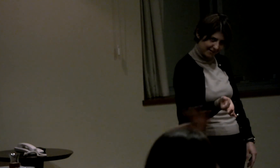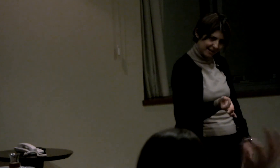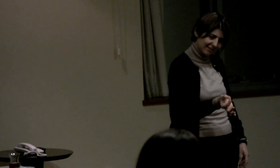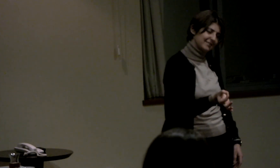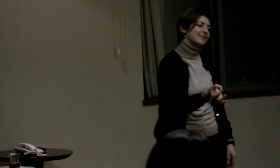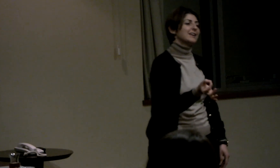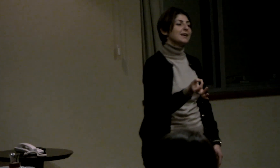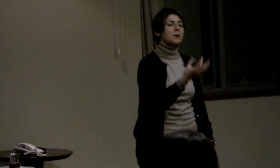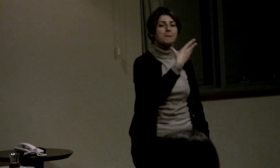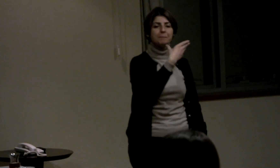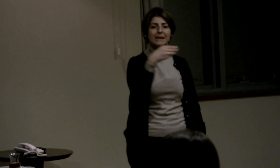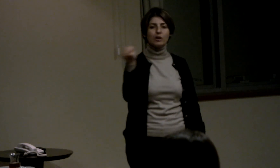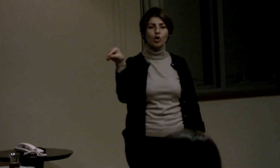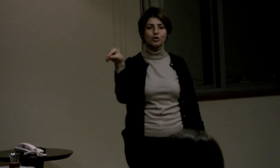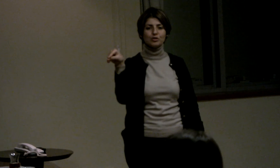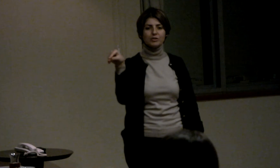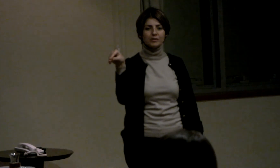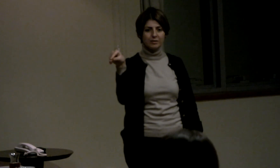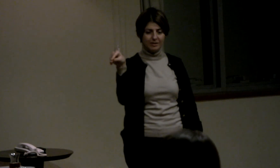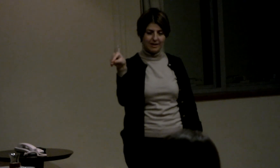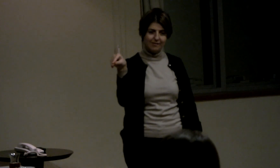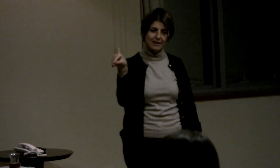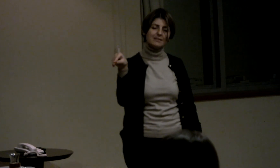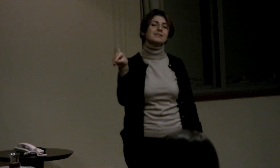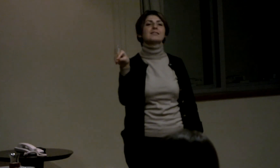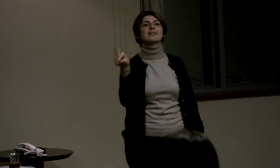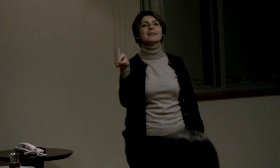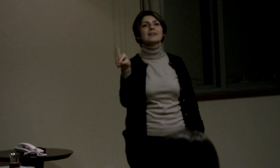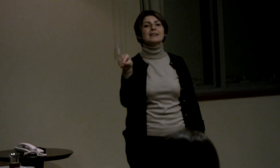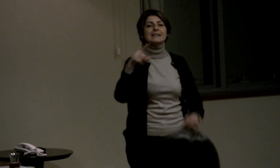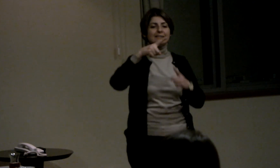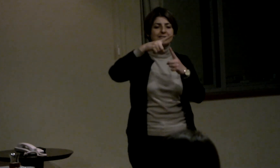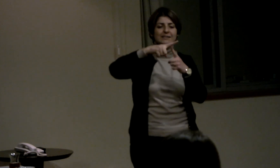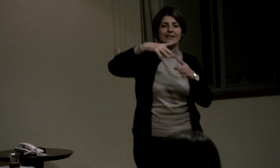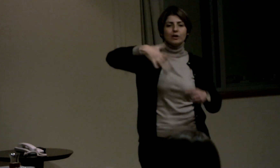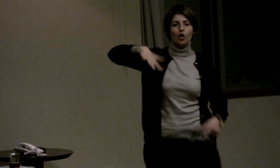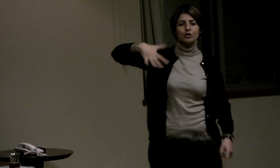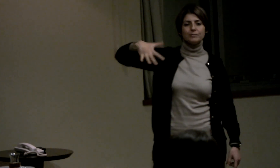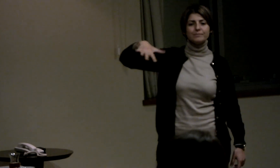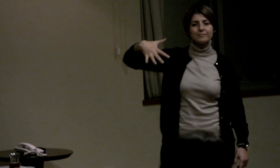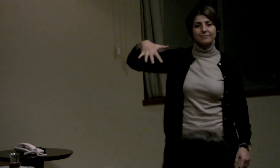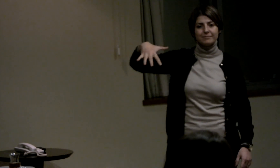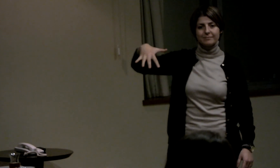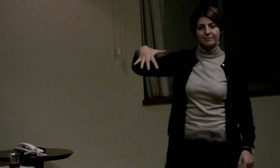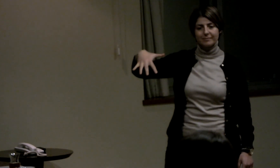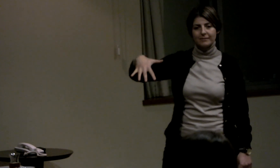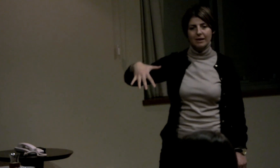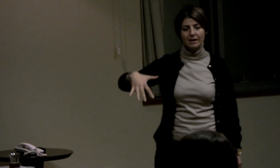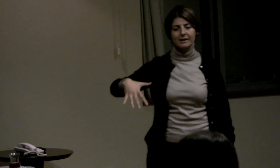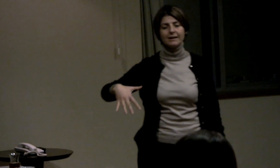evet, milyon, evet. Trilyon. Aynen.